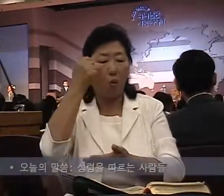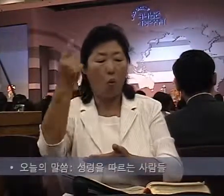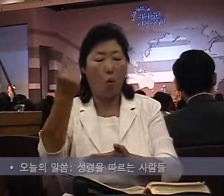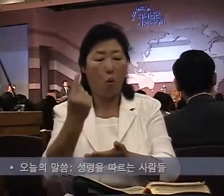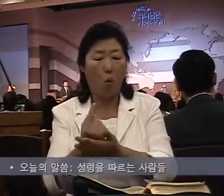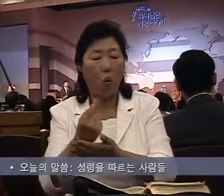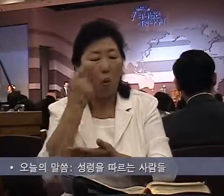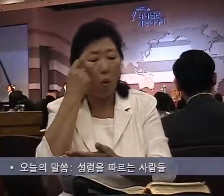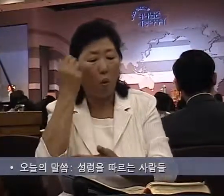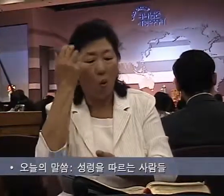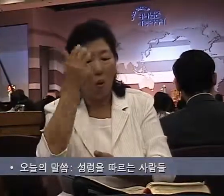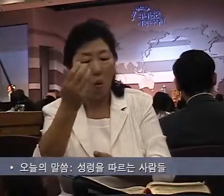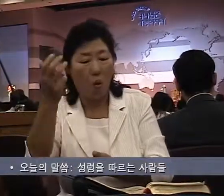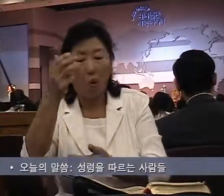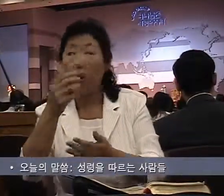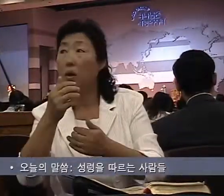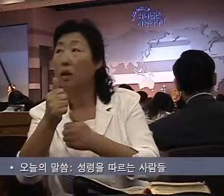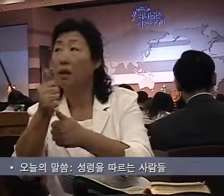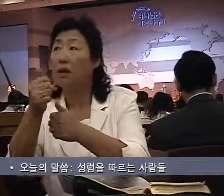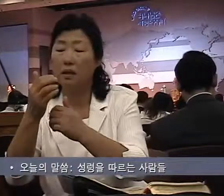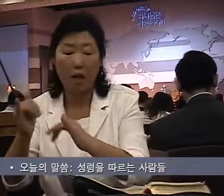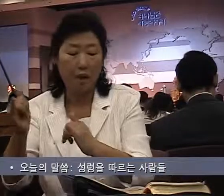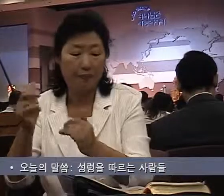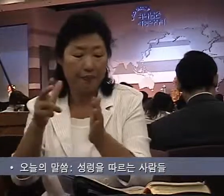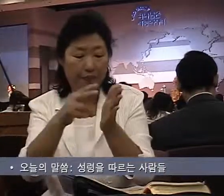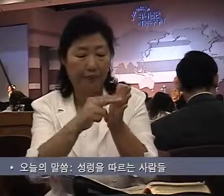따르는 사람들이라는 제목으로 말씀 전해주시겠습니다.